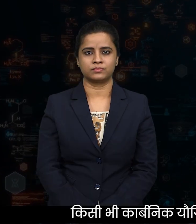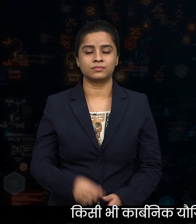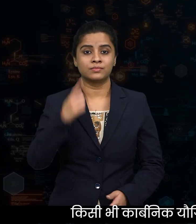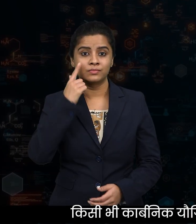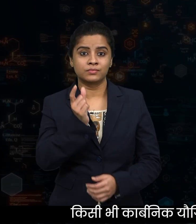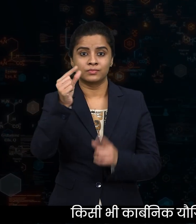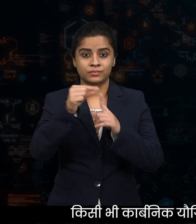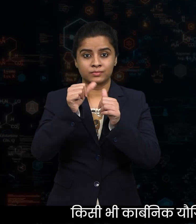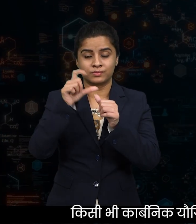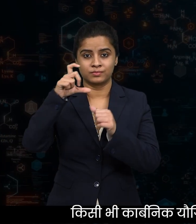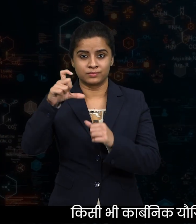किसी भी कार्बनिक यौगिक के